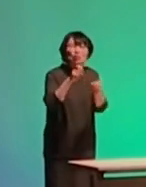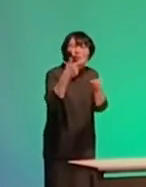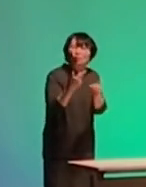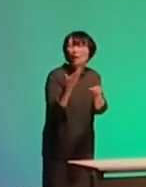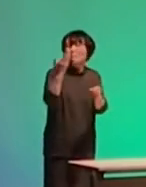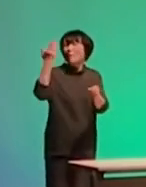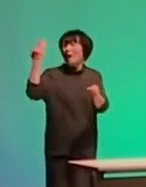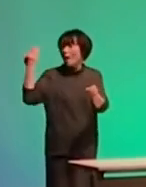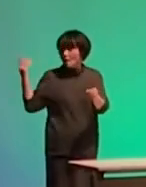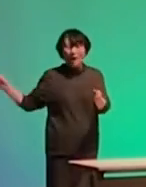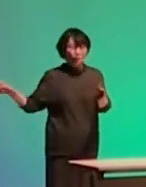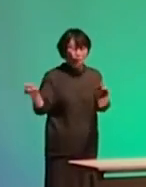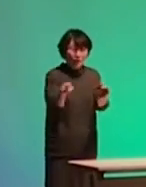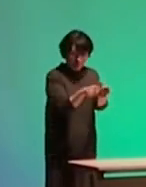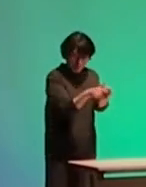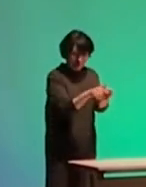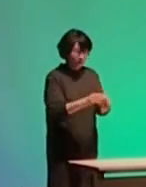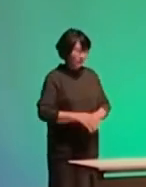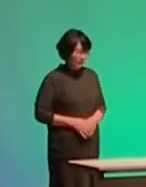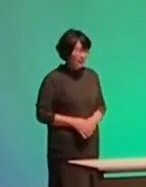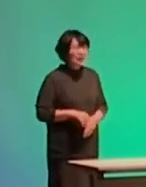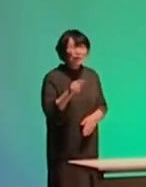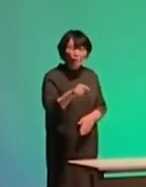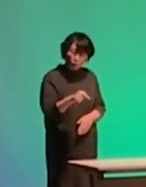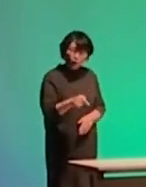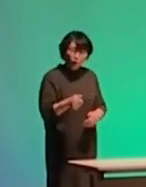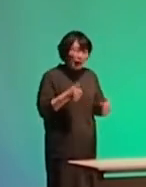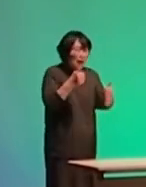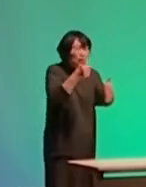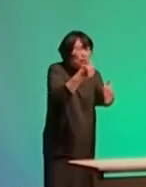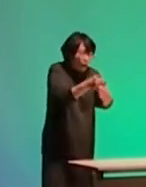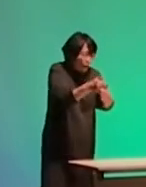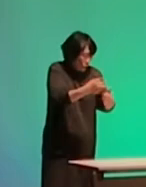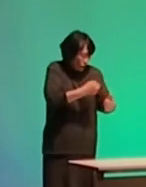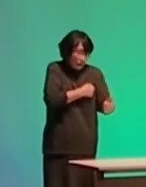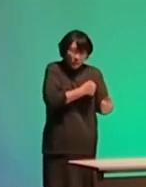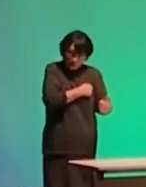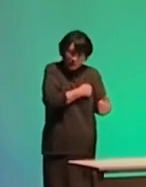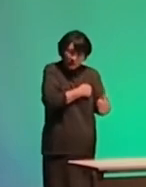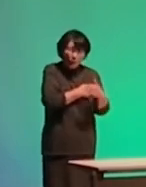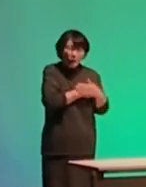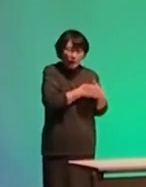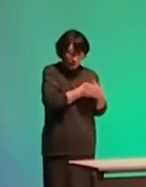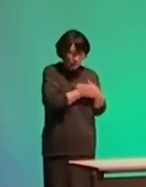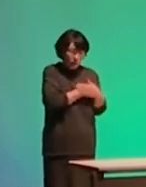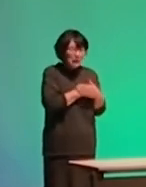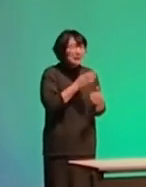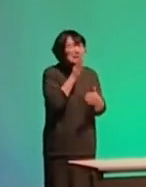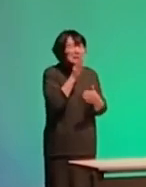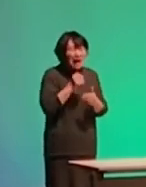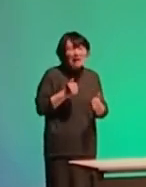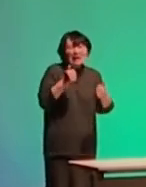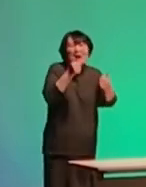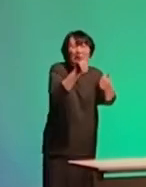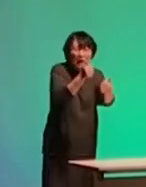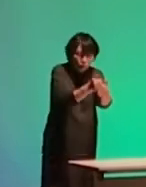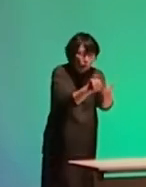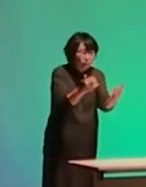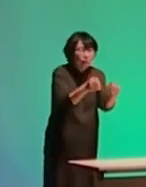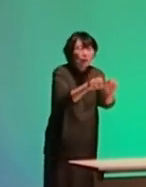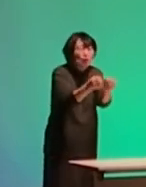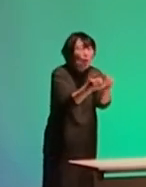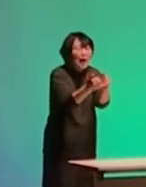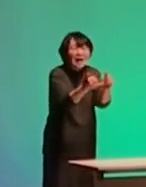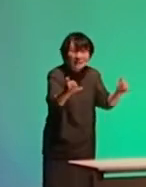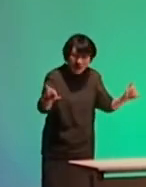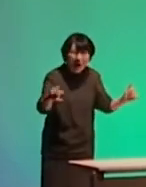っているんですけど、そういったアクションを心の中に秘めている、あるいは実際にアクションを起こされているっていう障害のある方をチャ